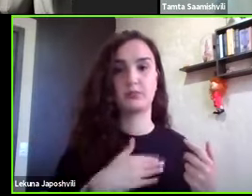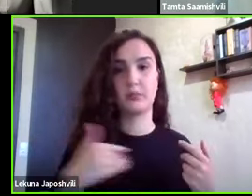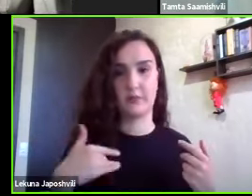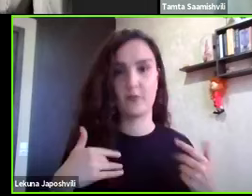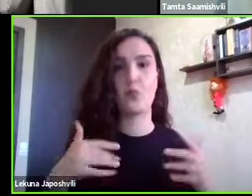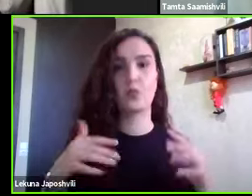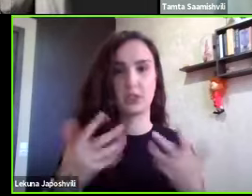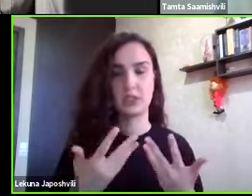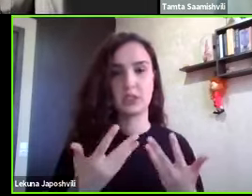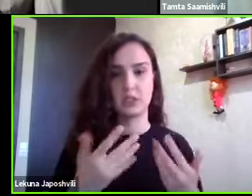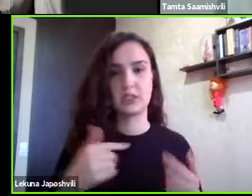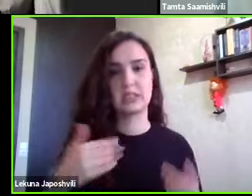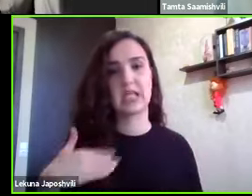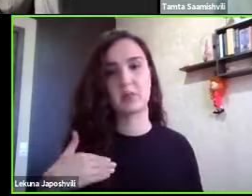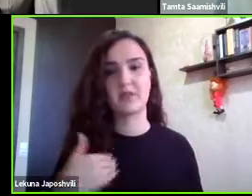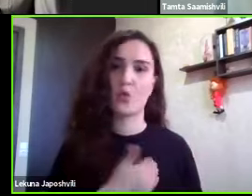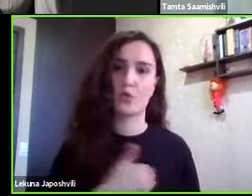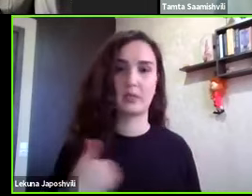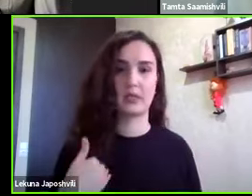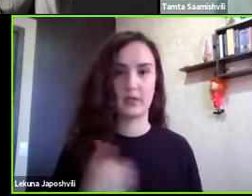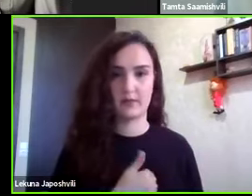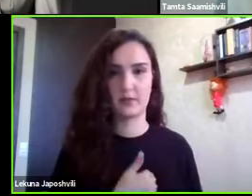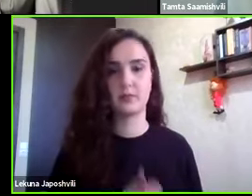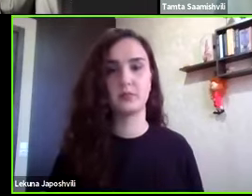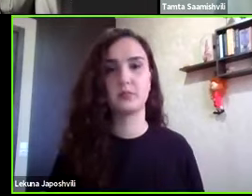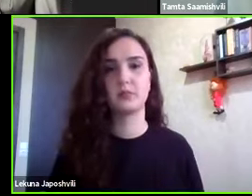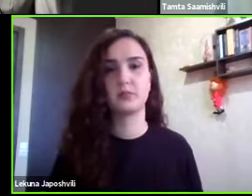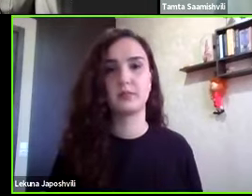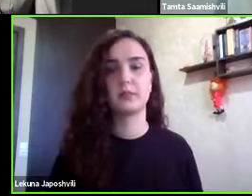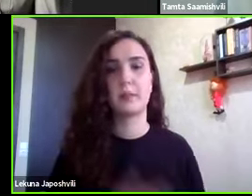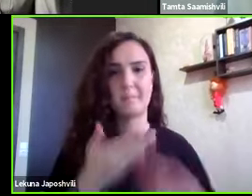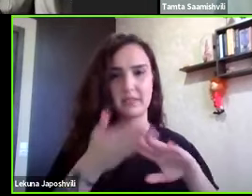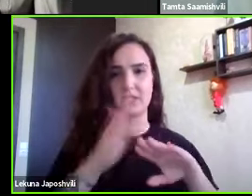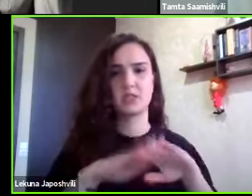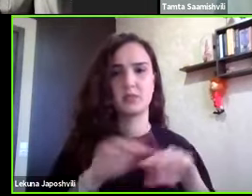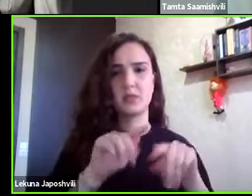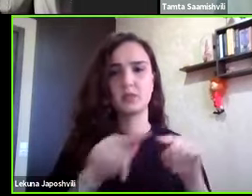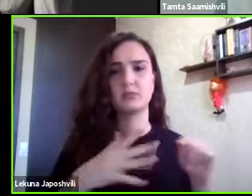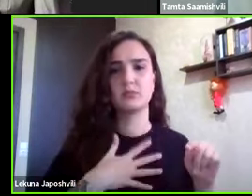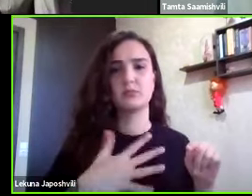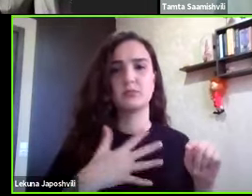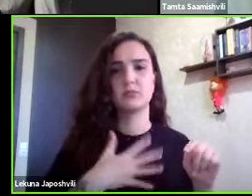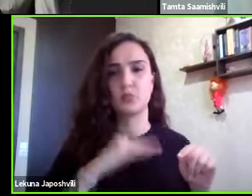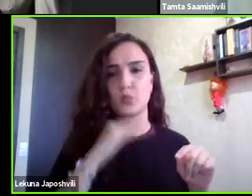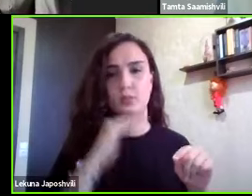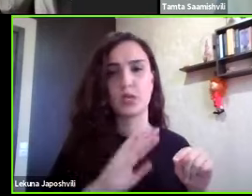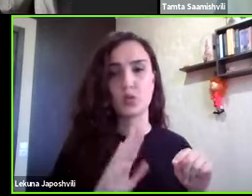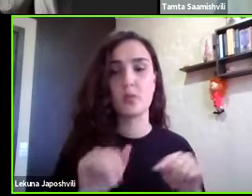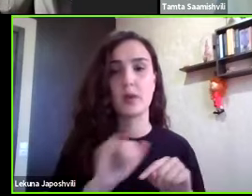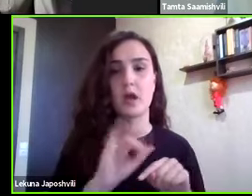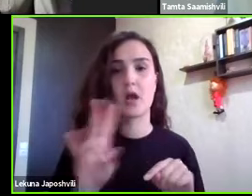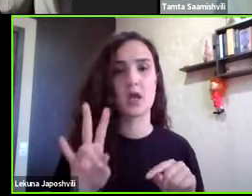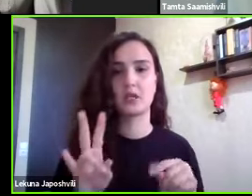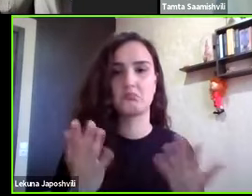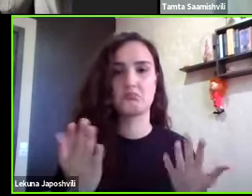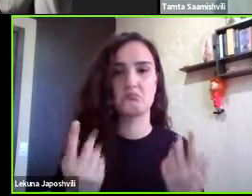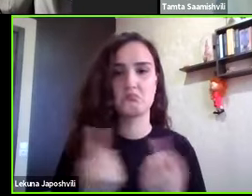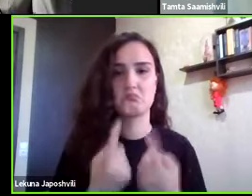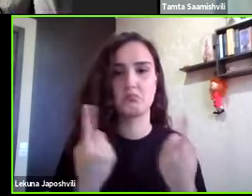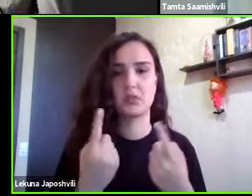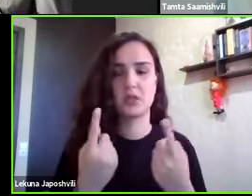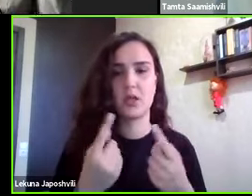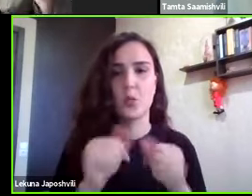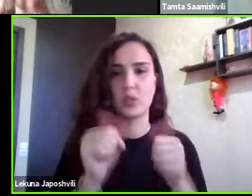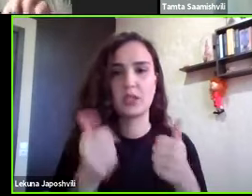პნევმონიის სამხრივი ან ორმხრივი და კიდე მძიმედ მიმდინარე უკვე სუნთქვის უკმარისობა ან ატიპიური პნევმონია დისტრეს